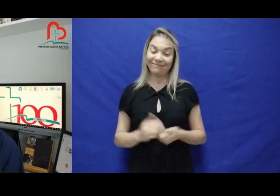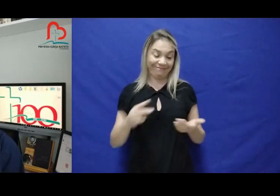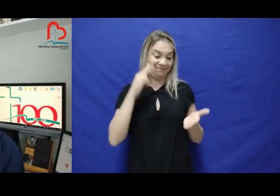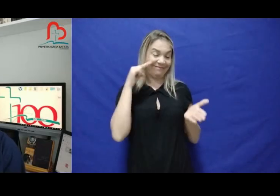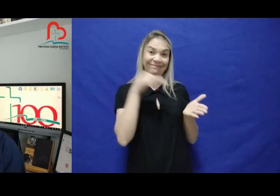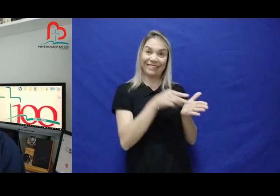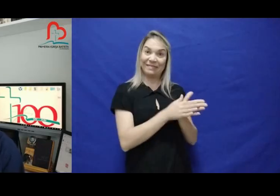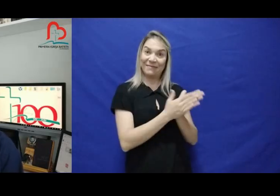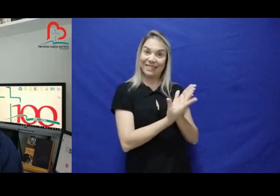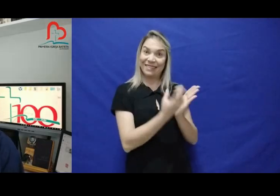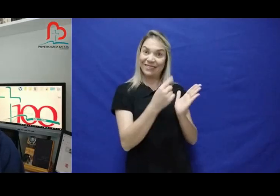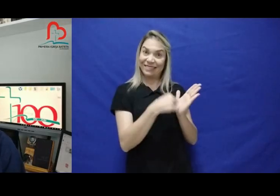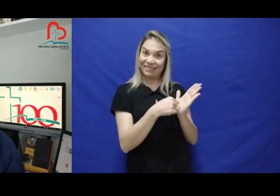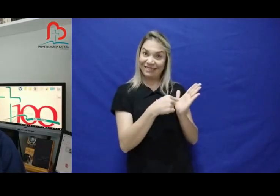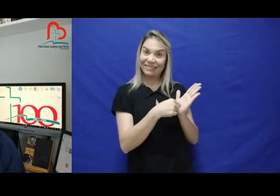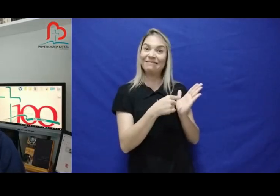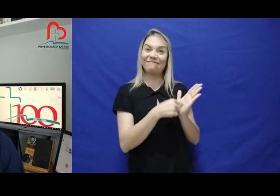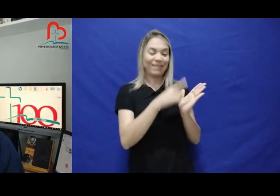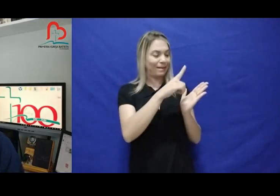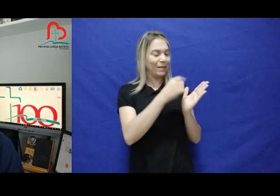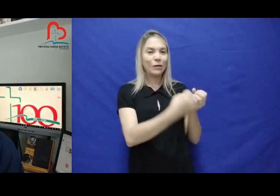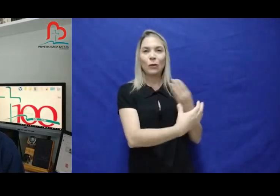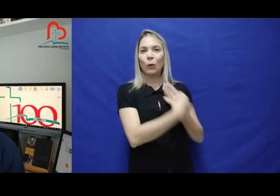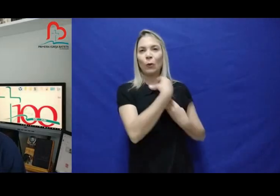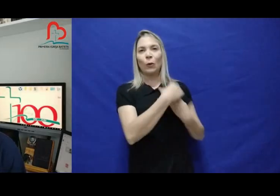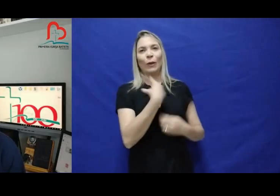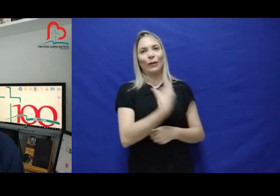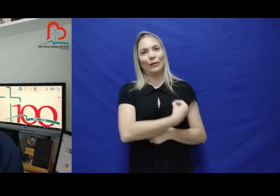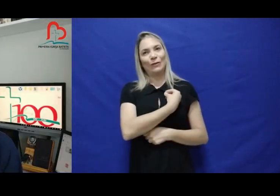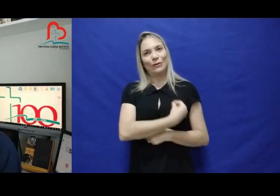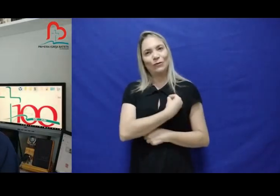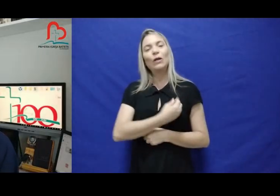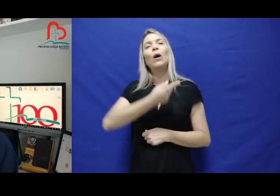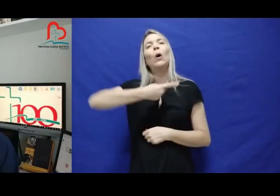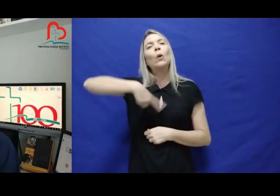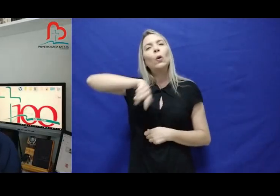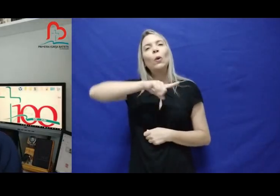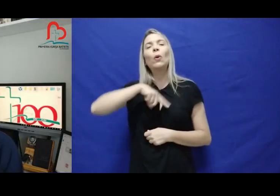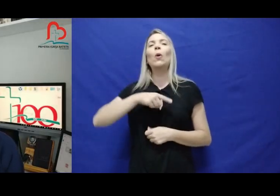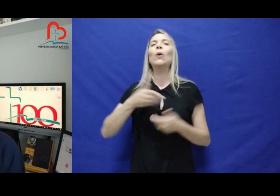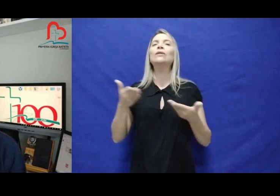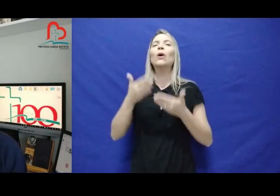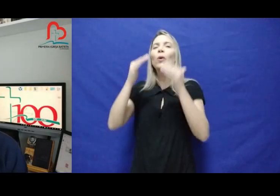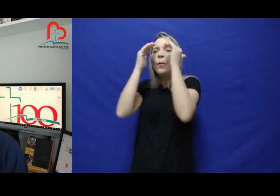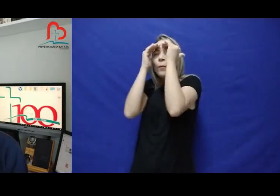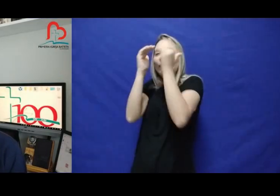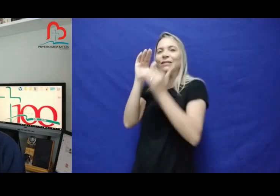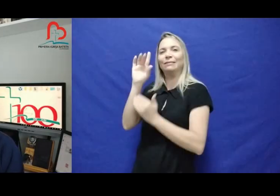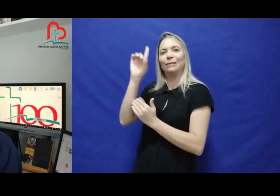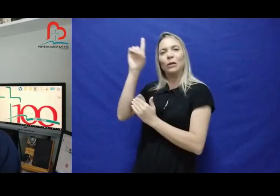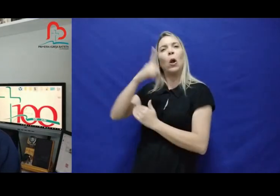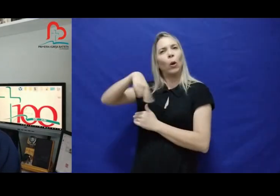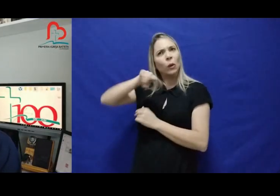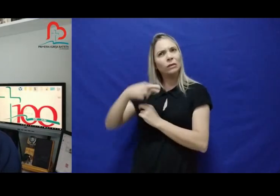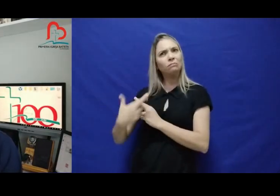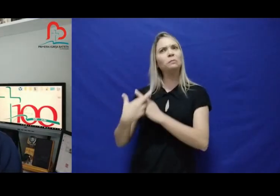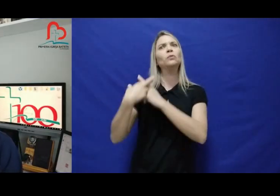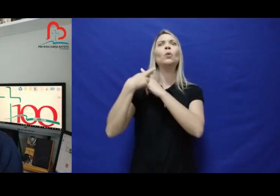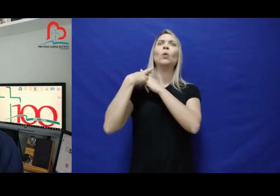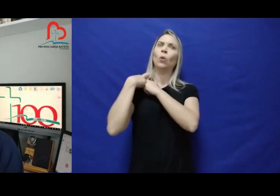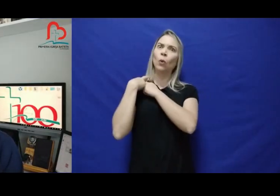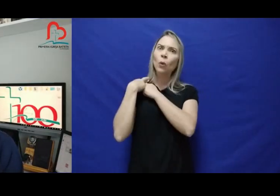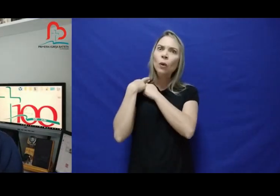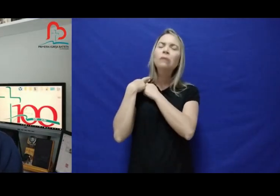Amém. Que Deus nos abençoe com a sua santa palavra. E assim, meus irmãos, orientados por Deus, nós